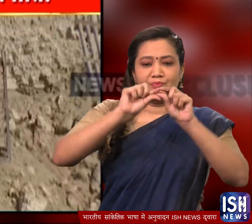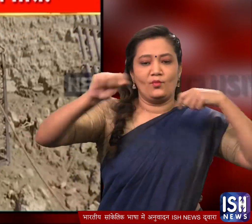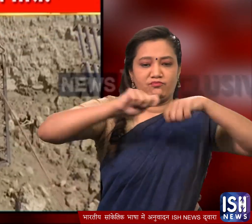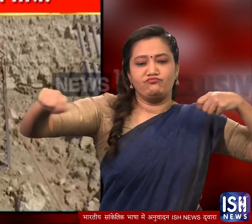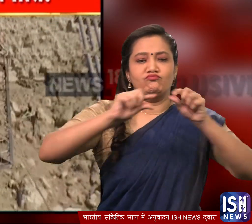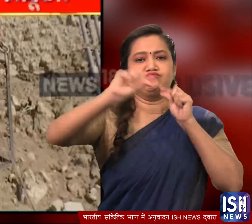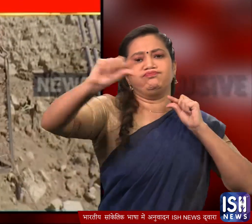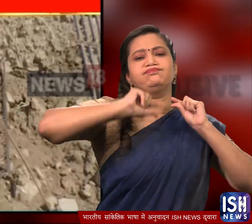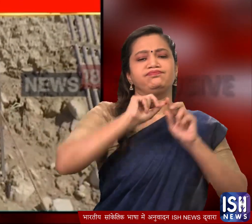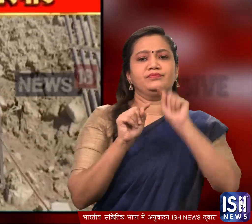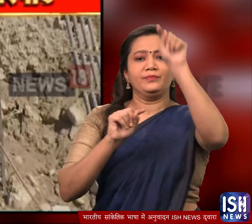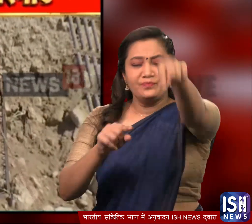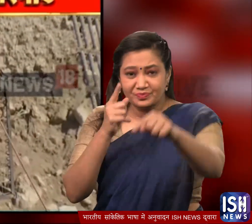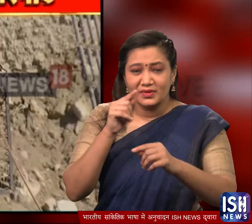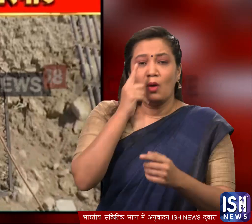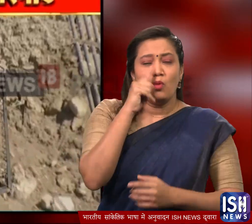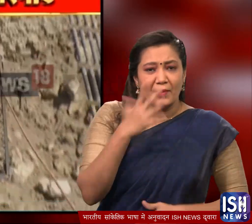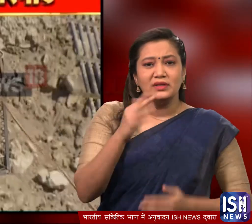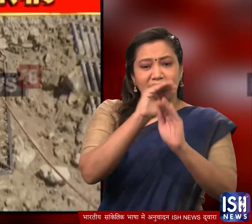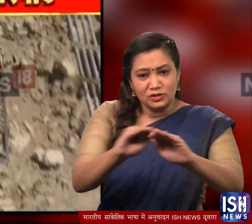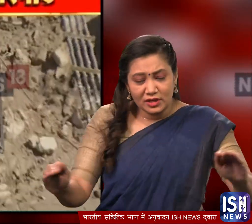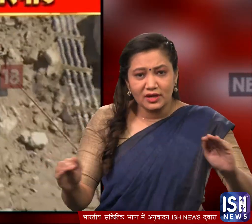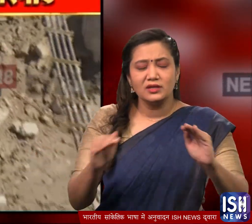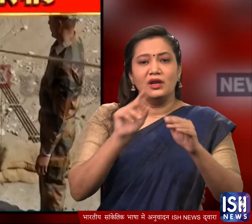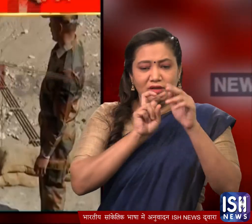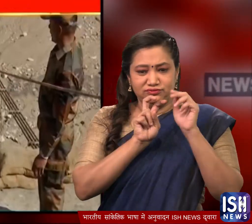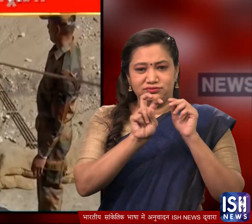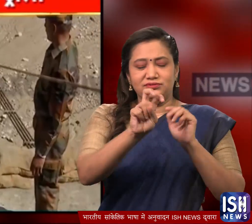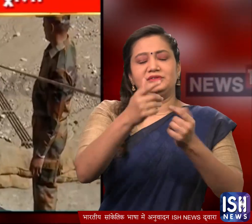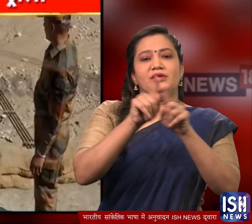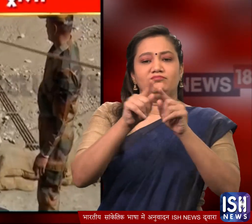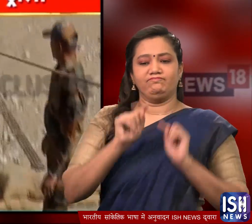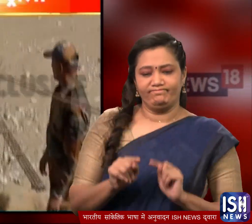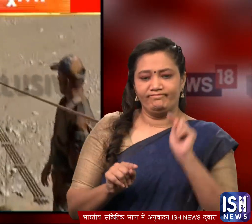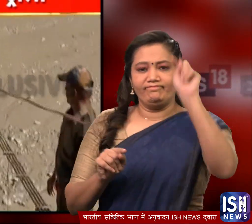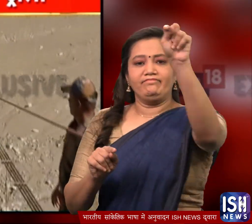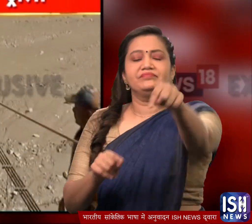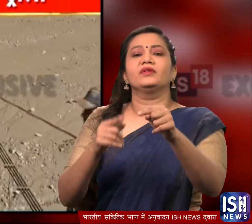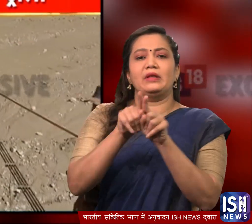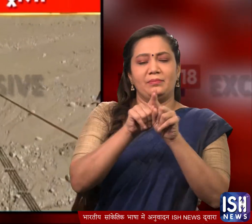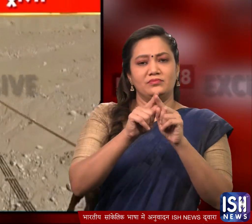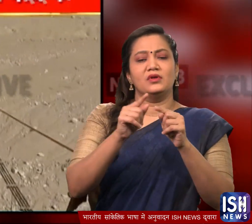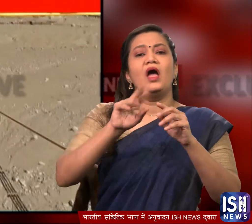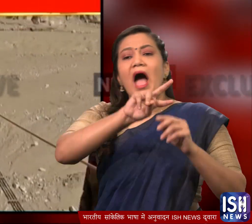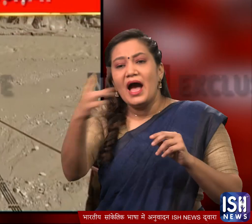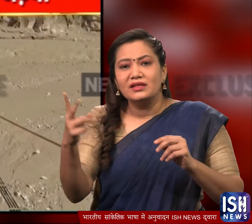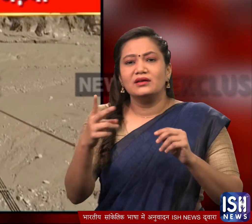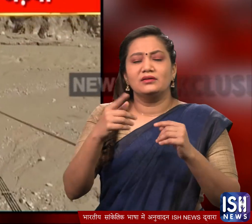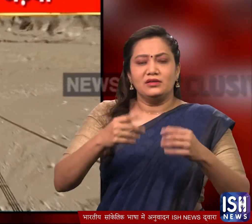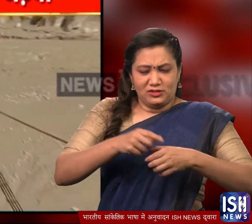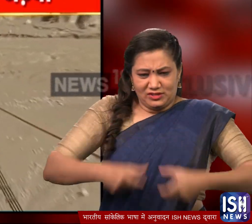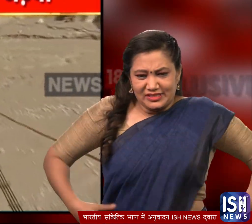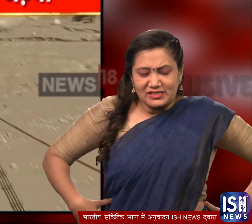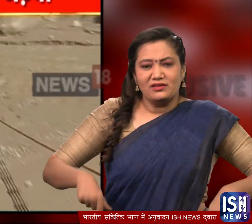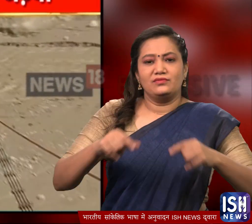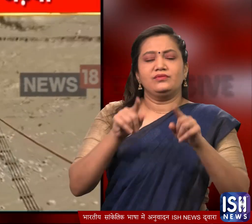दोनों तरफ रस्सियों को बांधा। महिलाओं को और बच्चों को ट्रॉली के जरिए एक किनारे से दूसरे किनारे भेजा गया, जबकि बाकी लोगों को